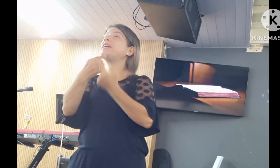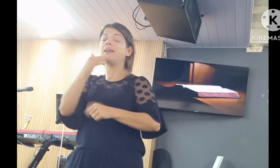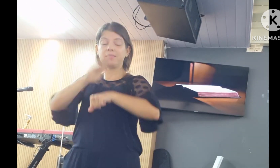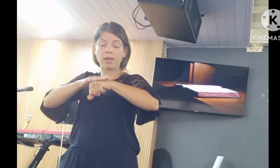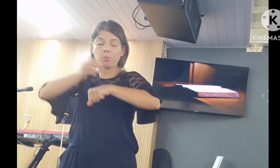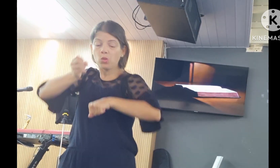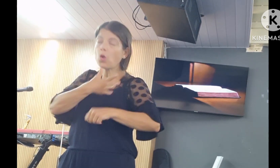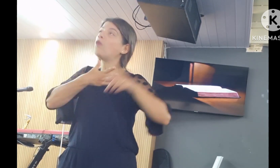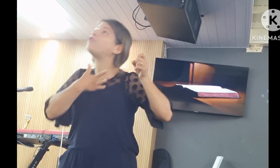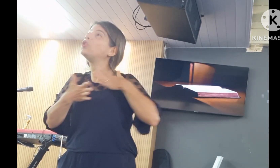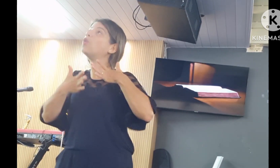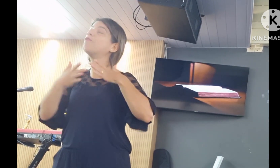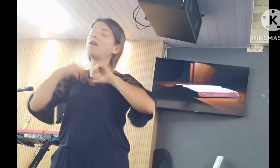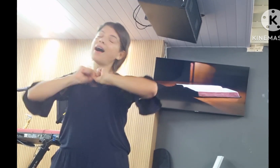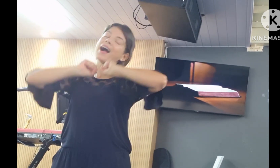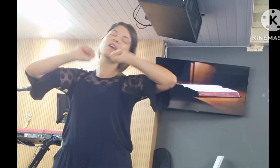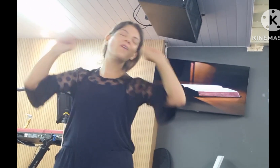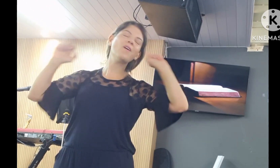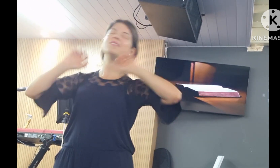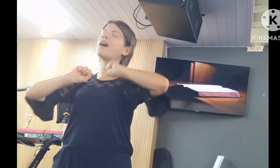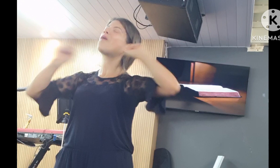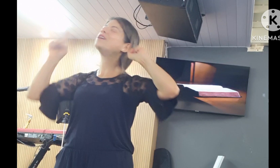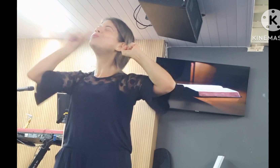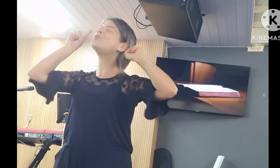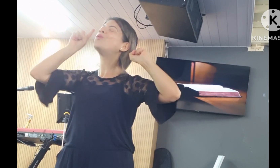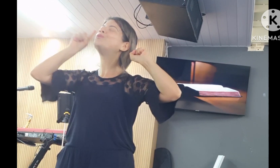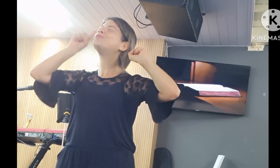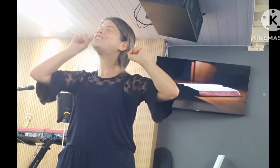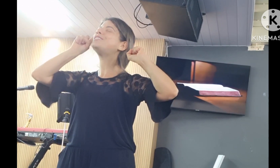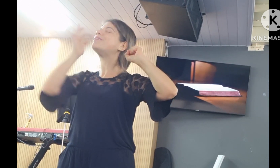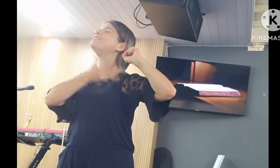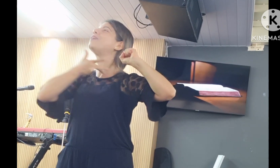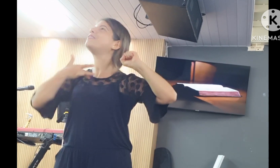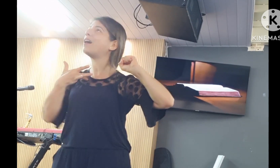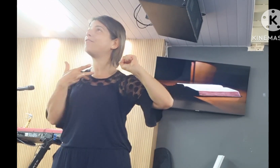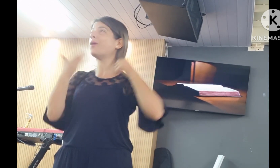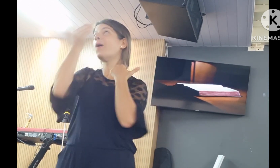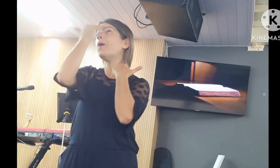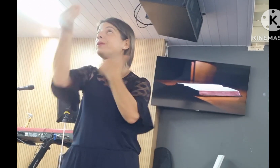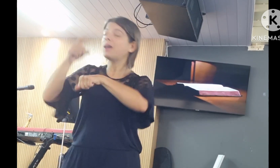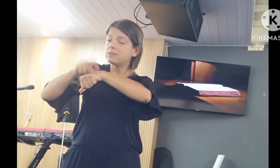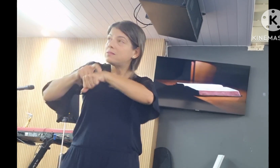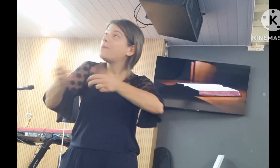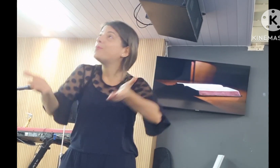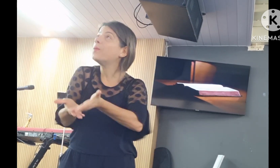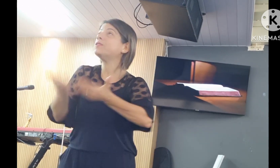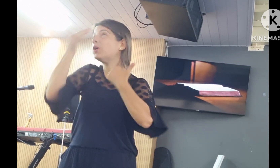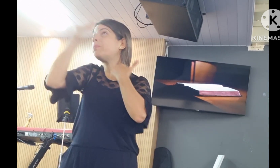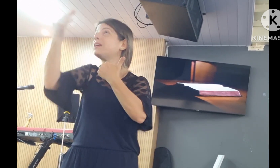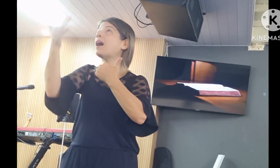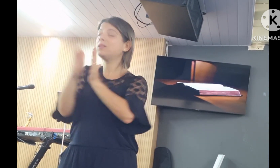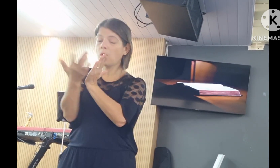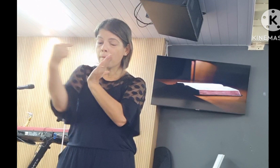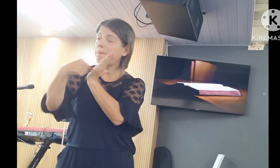nós todas as manhãs e tem nos abençoado. Nós te agradecemos por esse tempo, nós te agradecemos pela tua